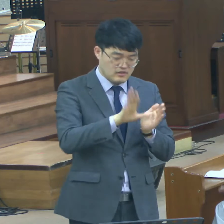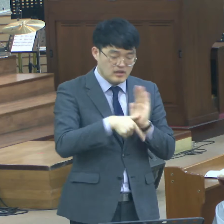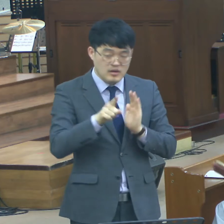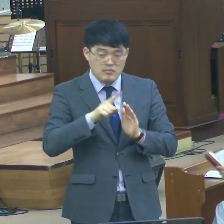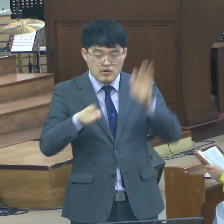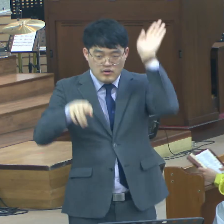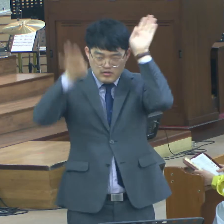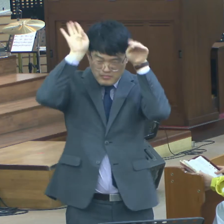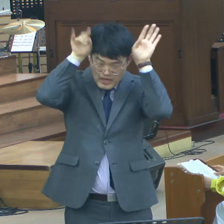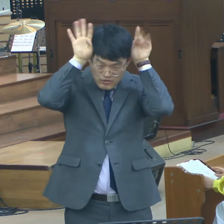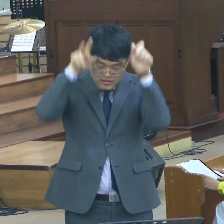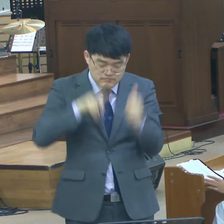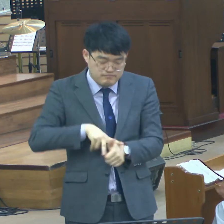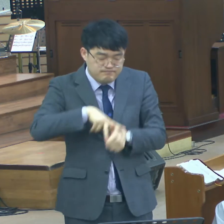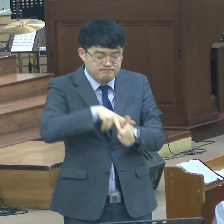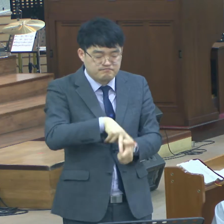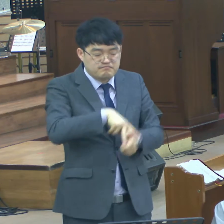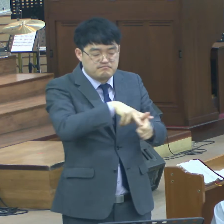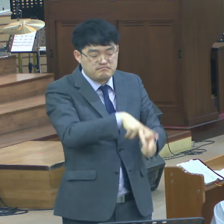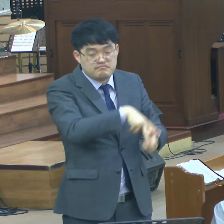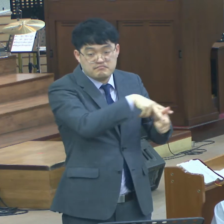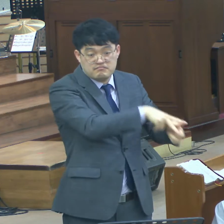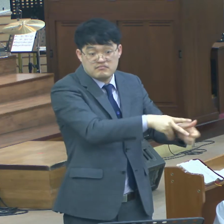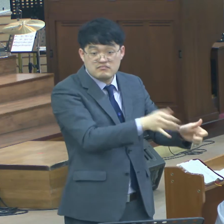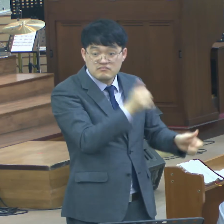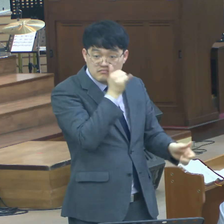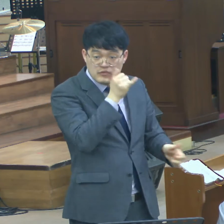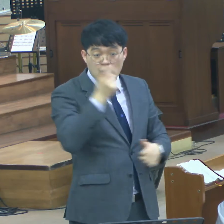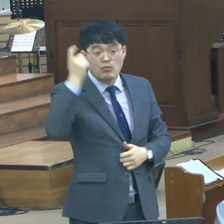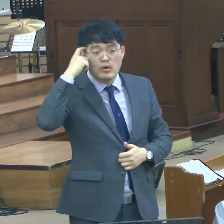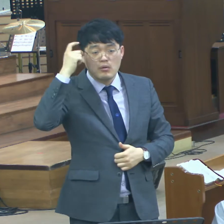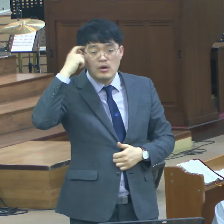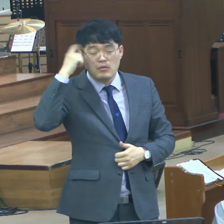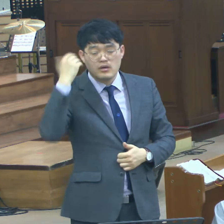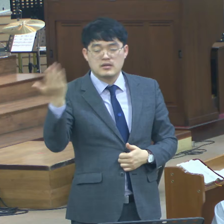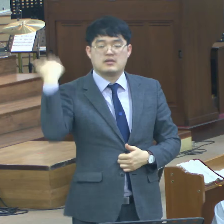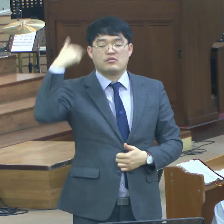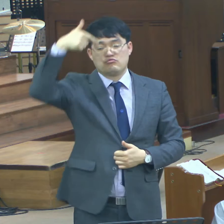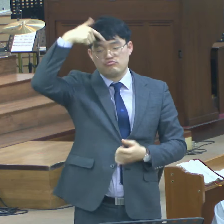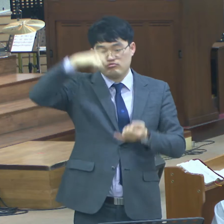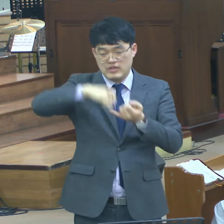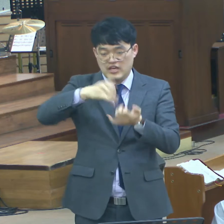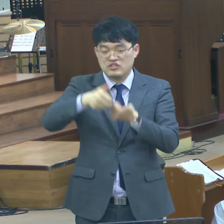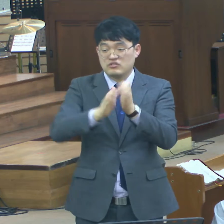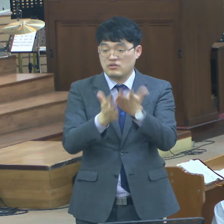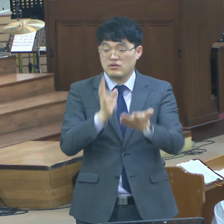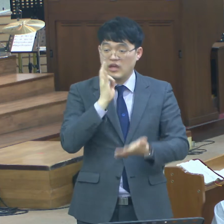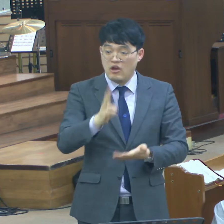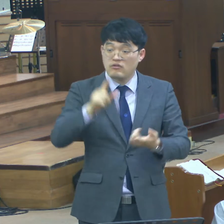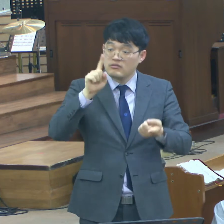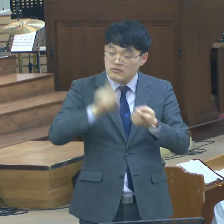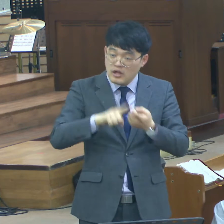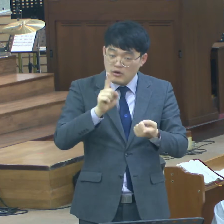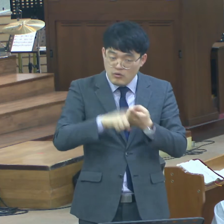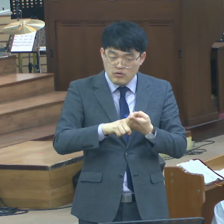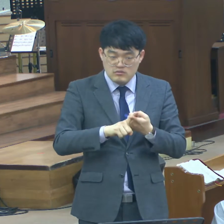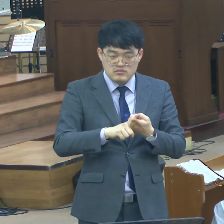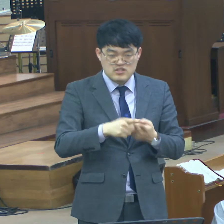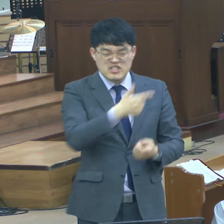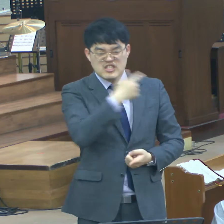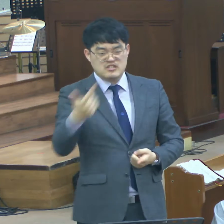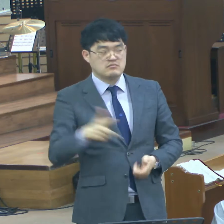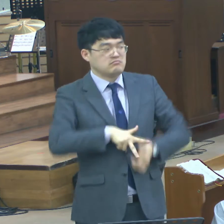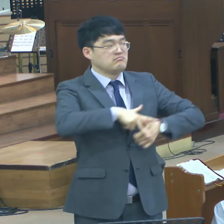못 구해서 그렇게 하신 게 아니고 스가랴 말씀을 따라서 겸손한 왕으로 그분이 올라가시는 것을